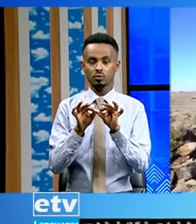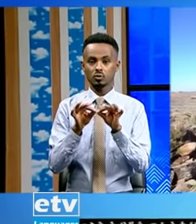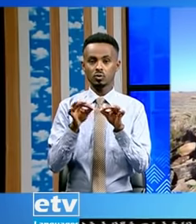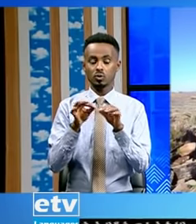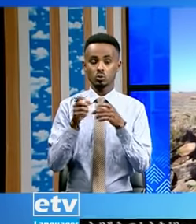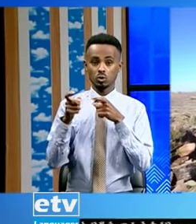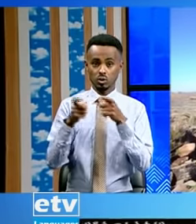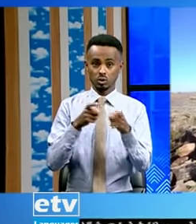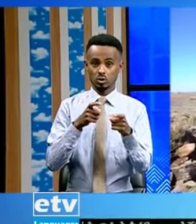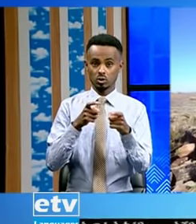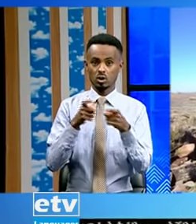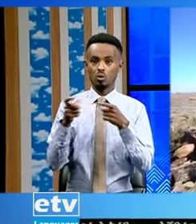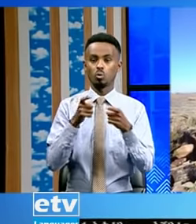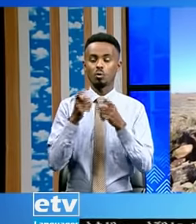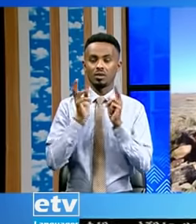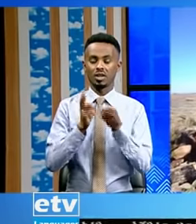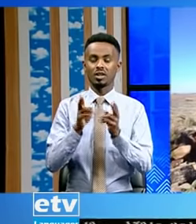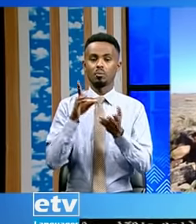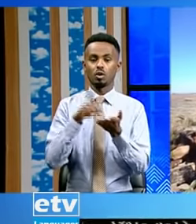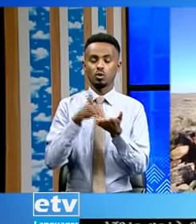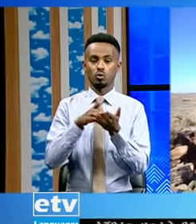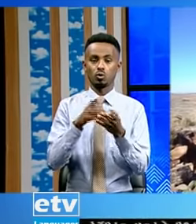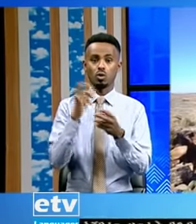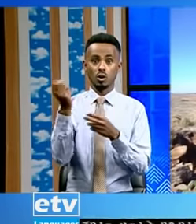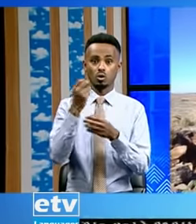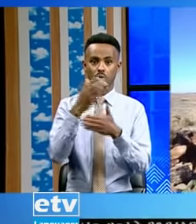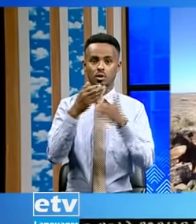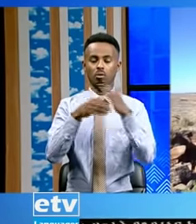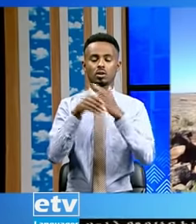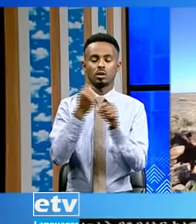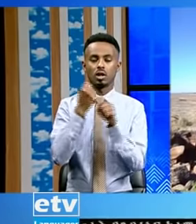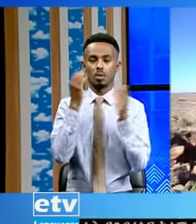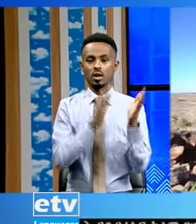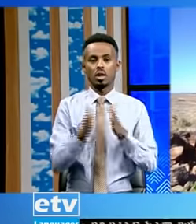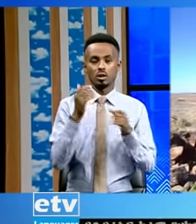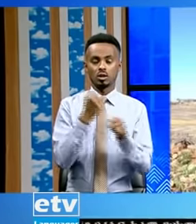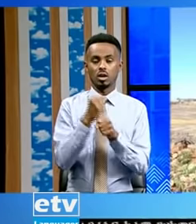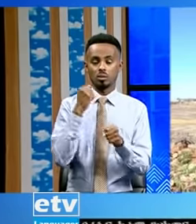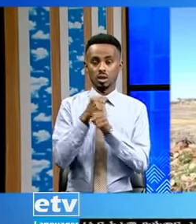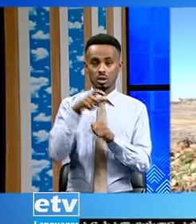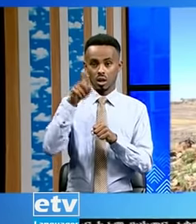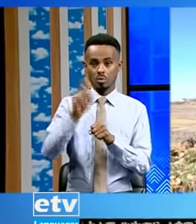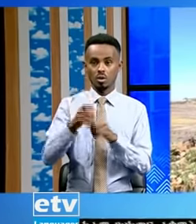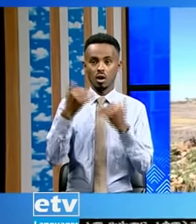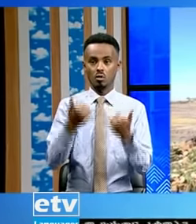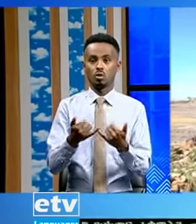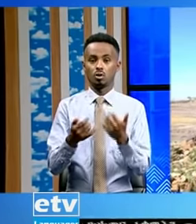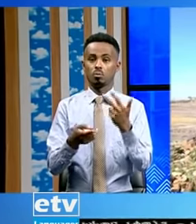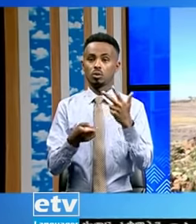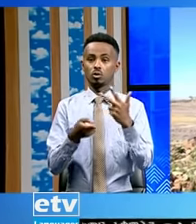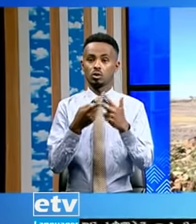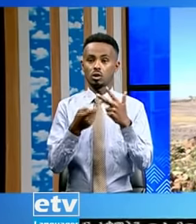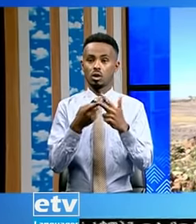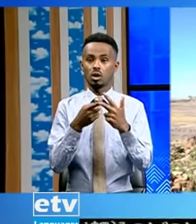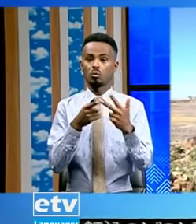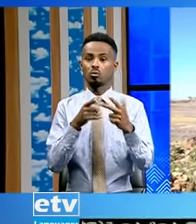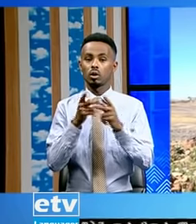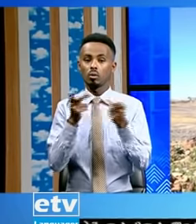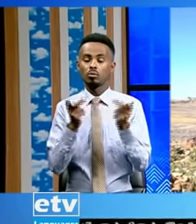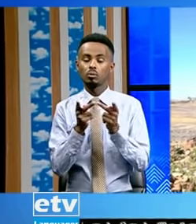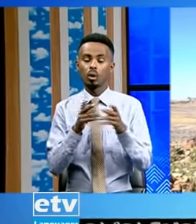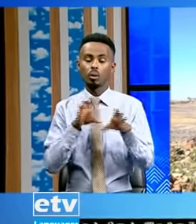መስተዳድሩን በፍጥነት ከተሞች ወረዳዎች መገንባት ስራ የማደራጀት ስራ መስራት አለበት። አሁን በሶስተኛ ግንባር የምናካሄደው